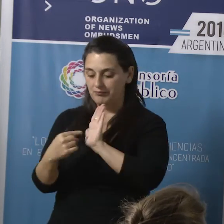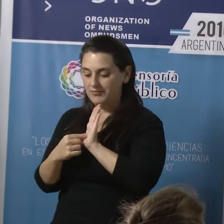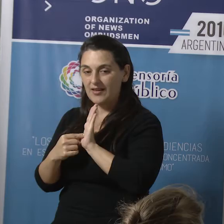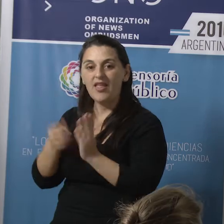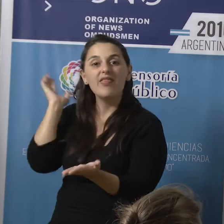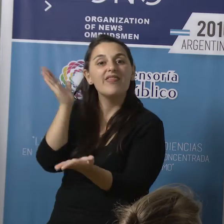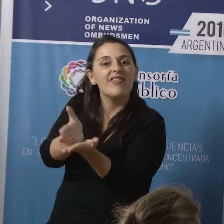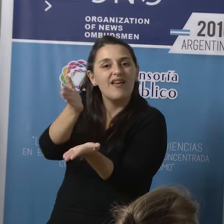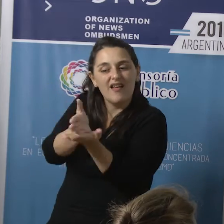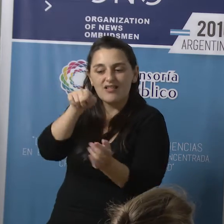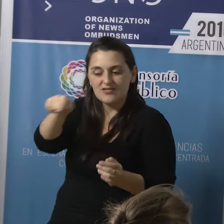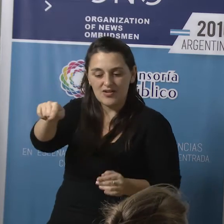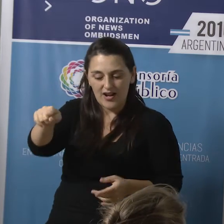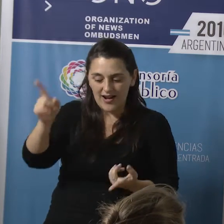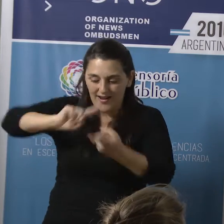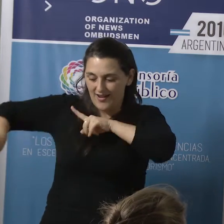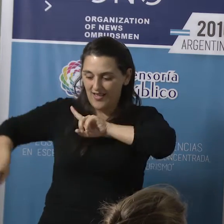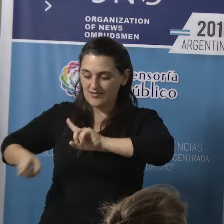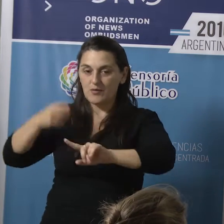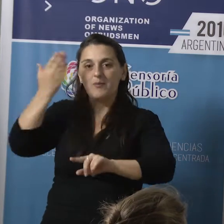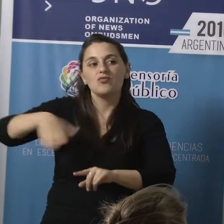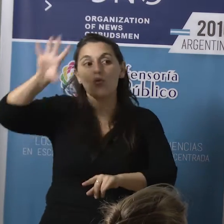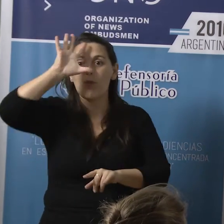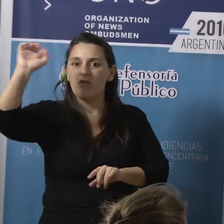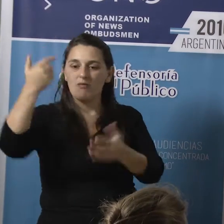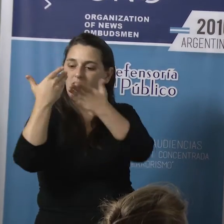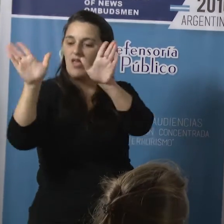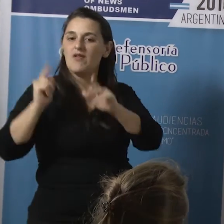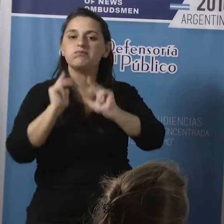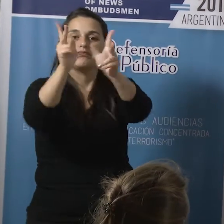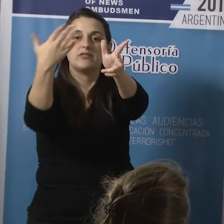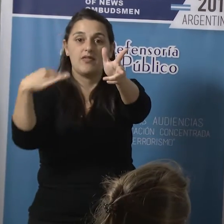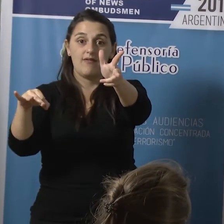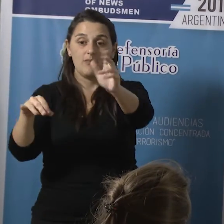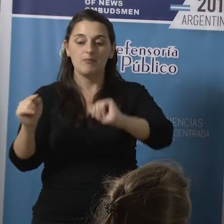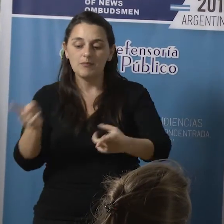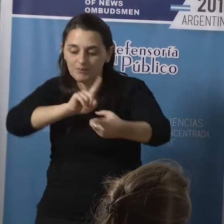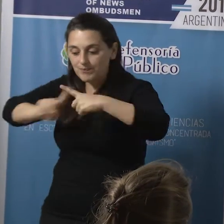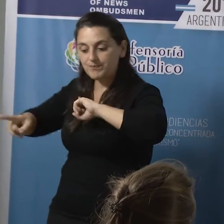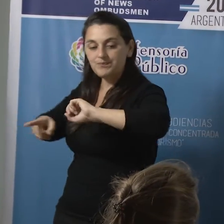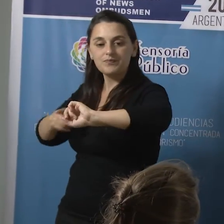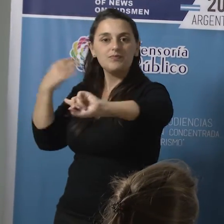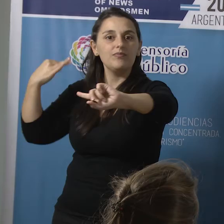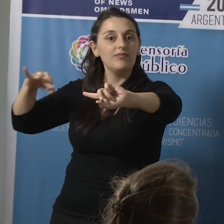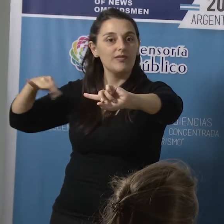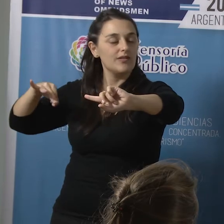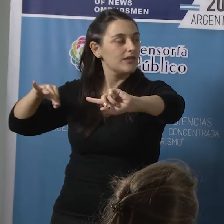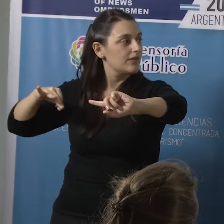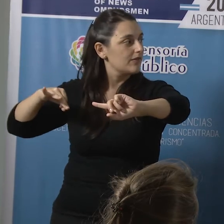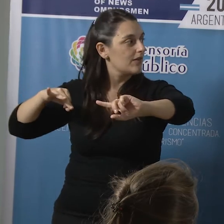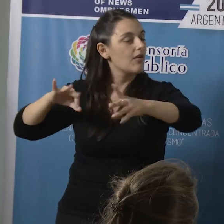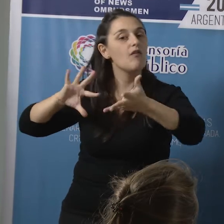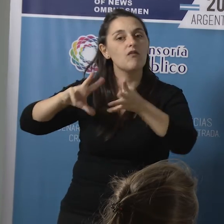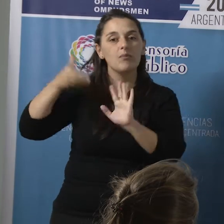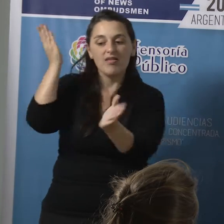asociado inicialmente con la defensa de las libertades, pero que definitivamente tiene que ser explorado con otras tipificaciones de derecho,